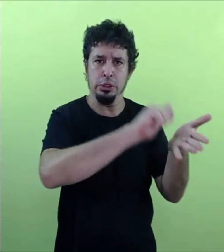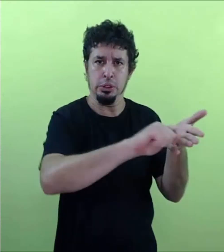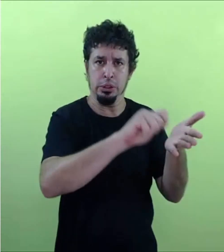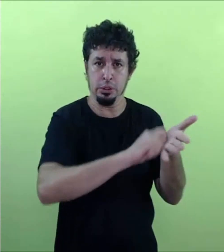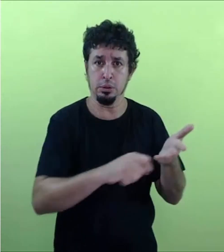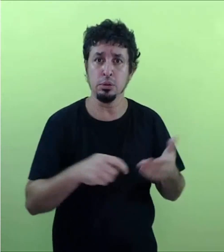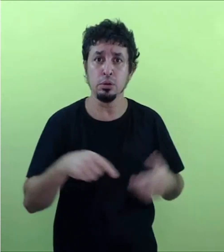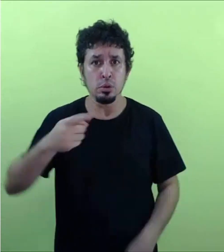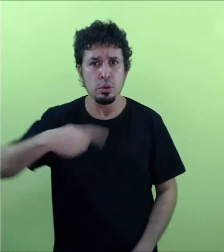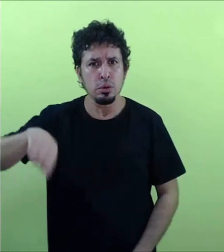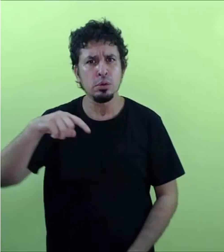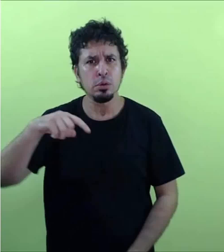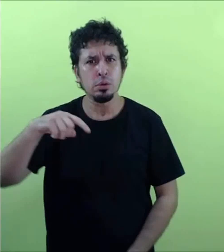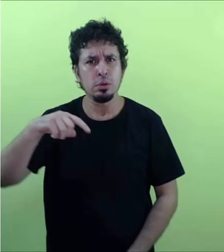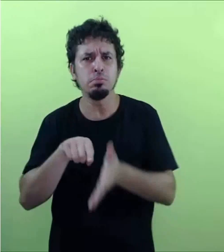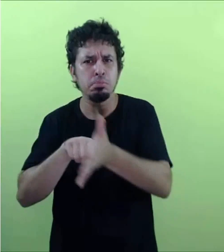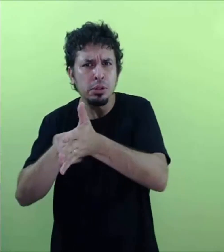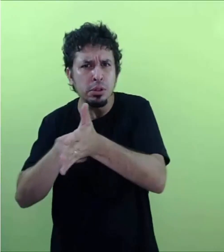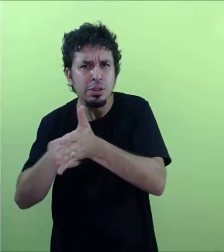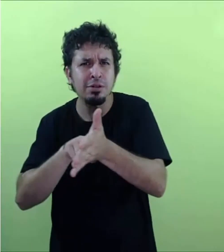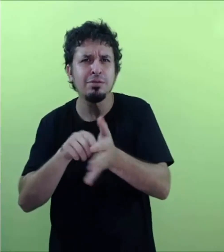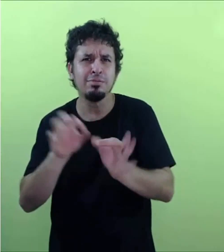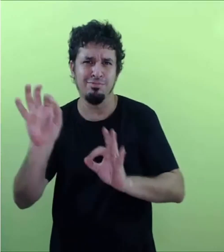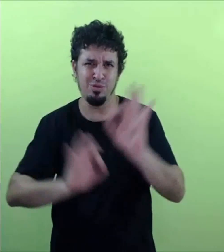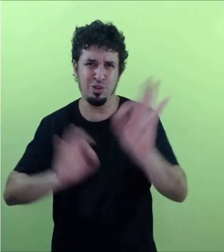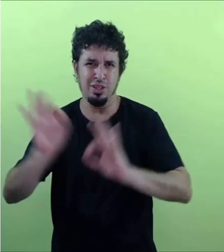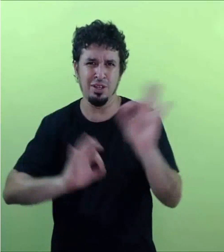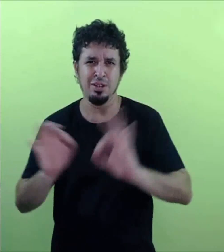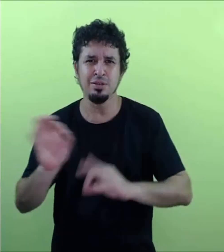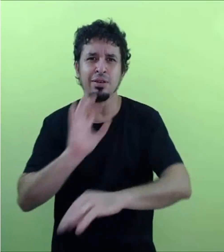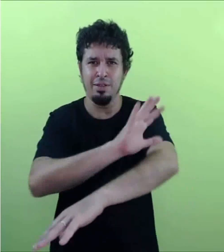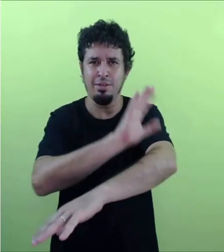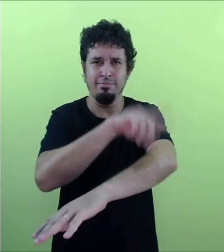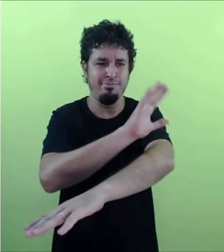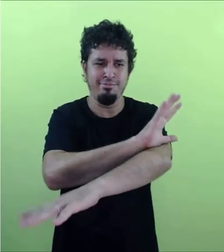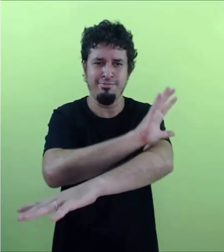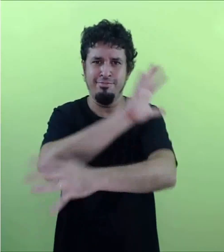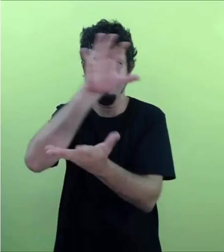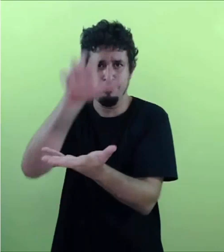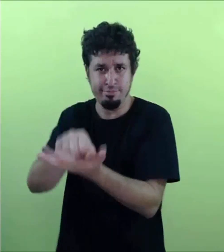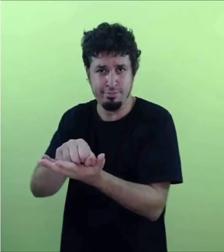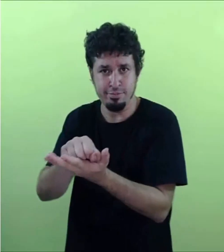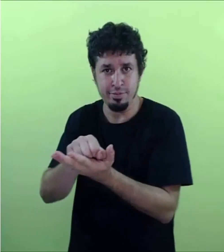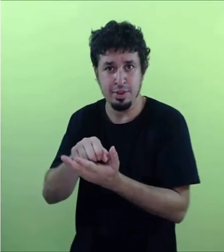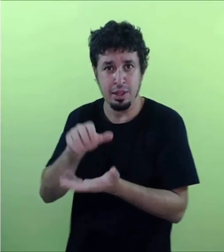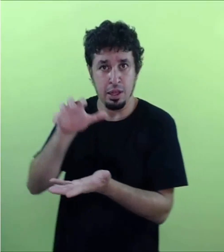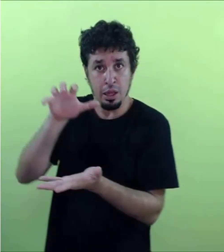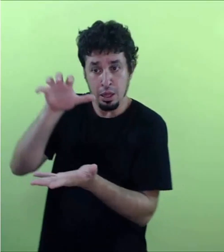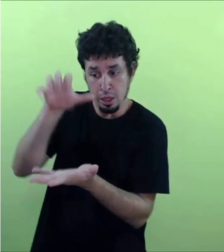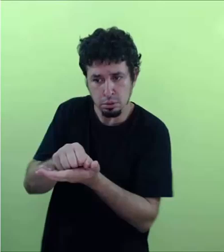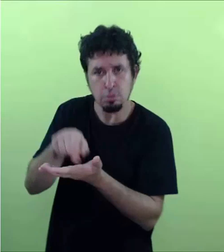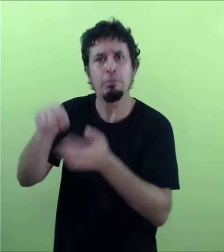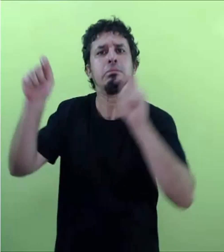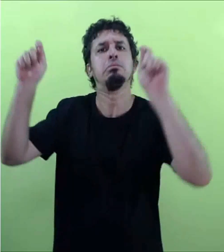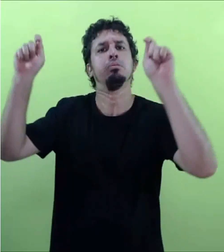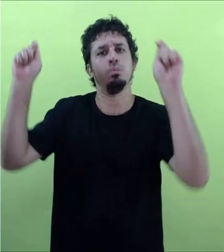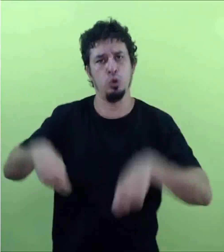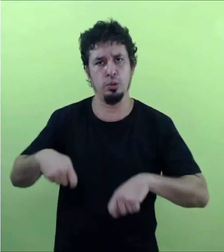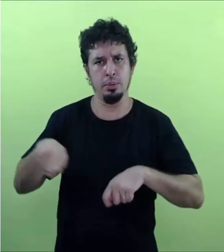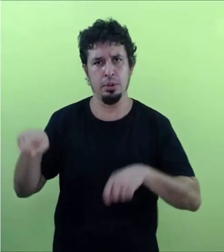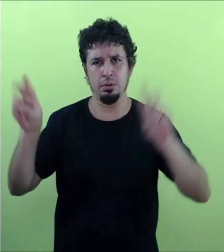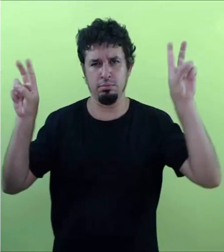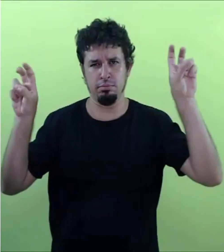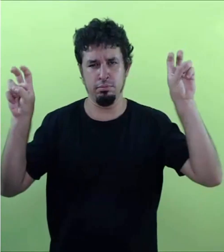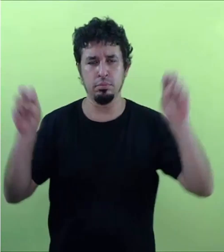Vídeo Registro em Libras, Registros e Possibilidades, vem chamar a atenção não para a criação de uma forma